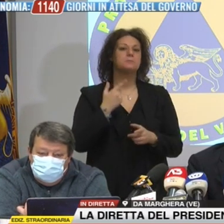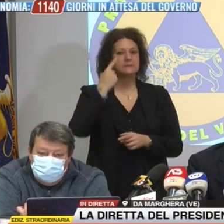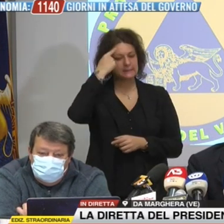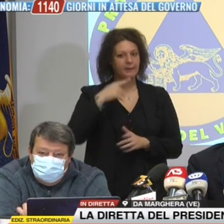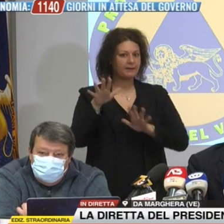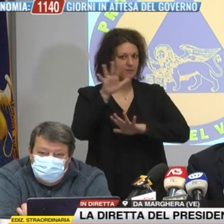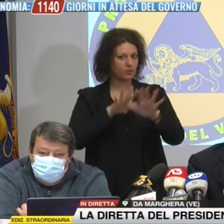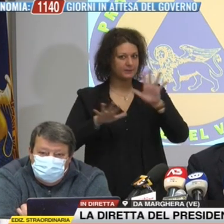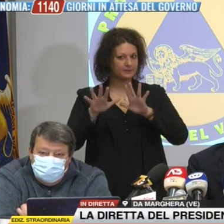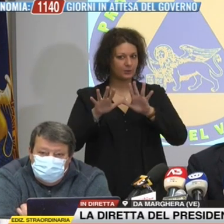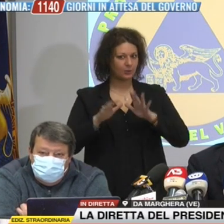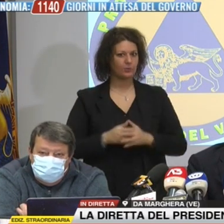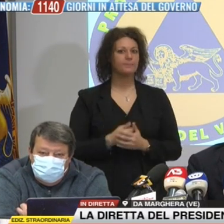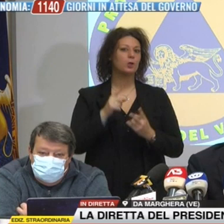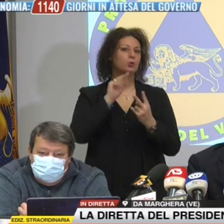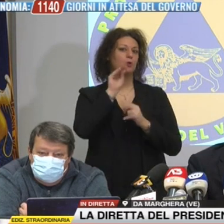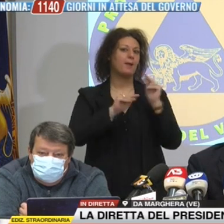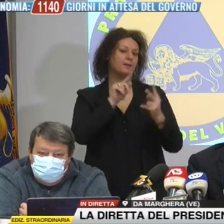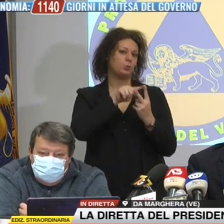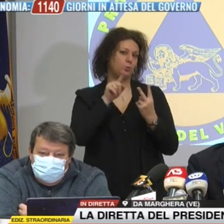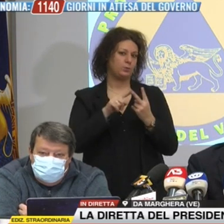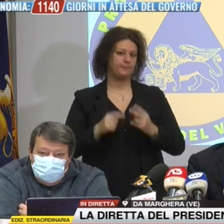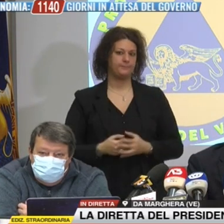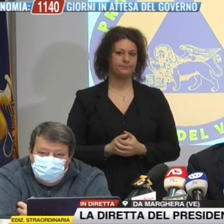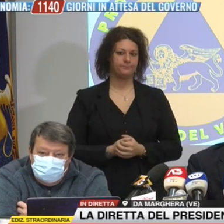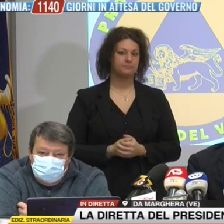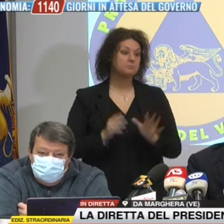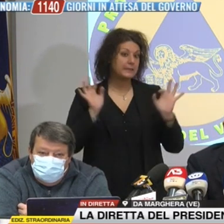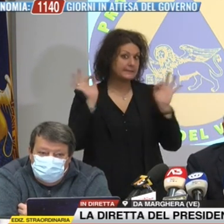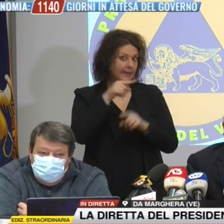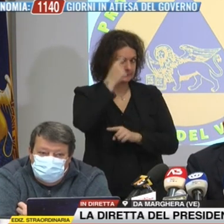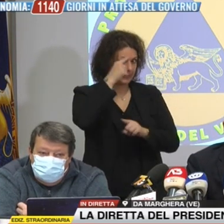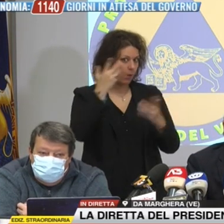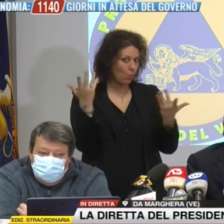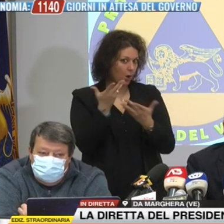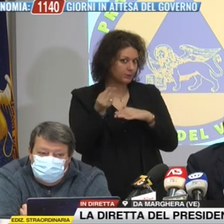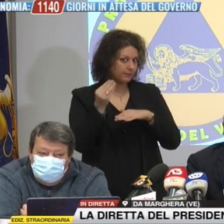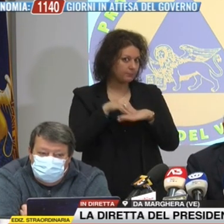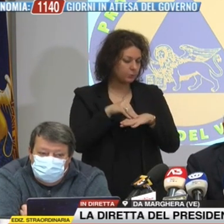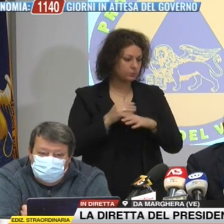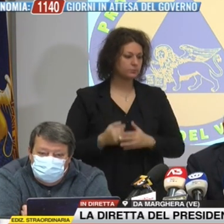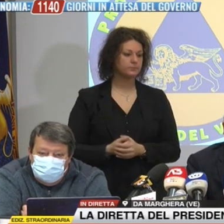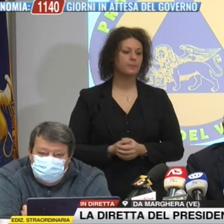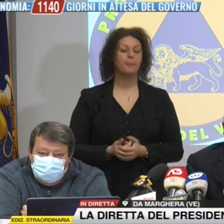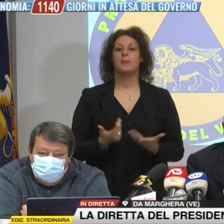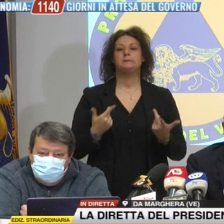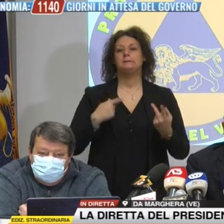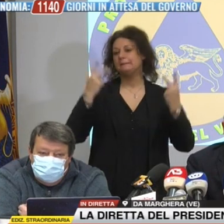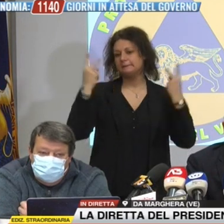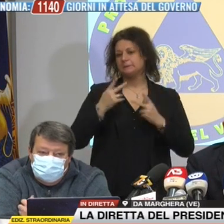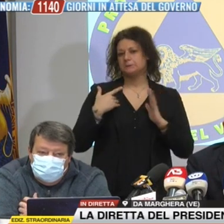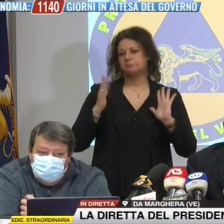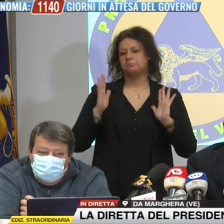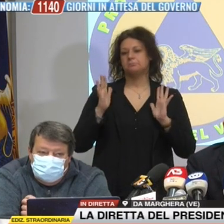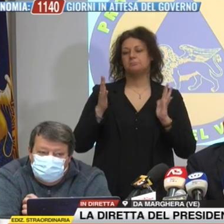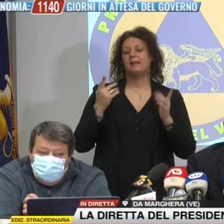vaccinale. Per cui partirei con queste domande, se naturalmente Presidente lei ha avuto ragguagli tecnici in questo momento. No. Bisogna che